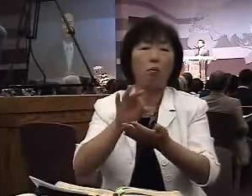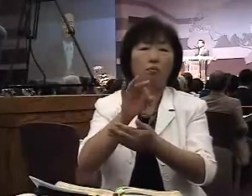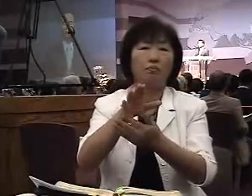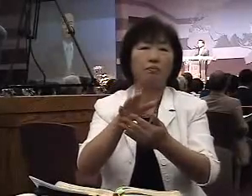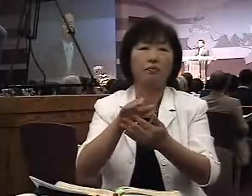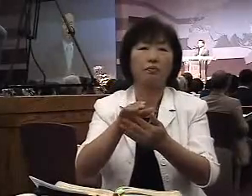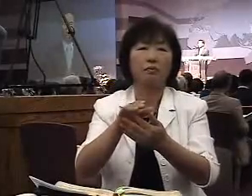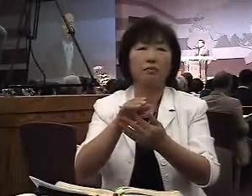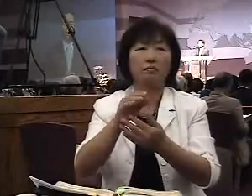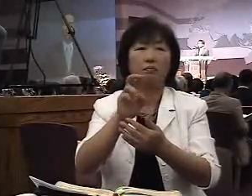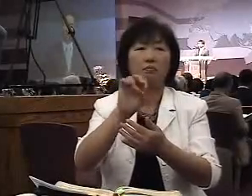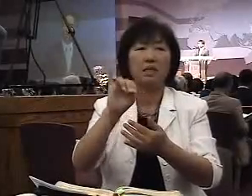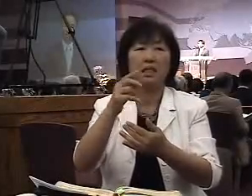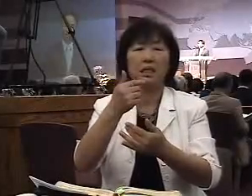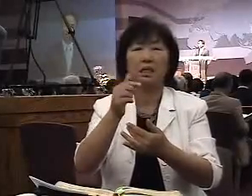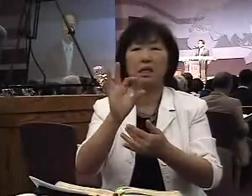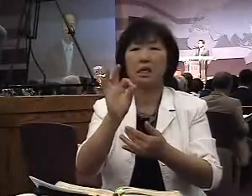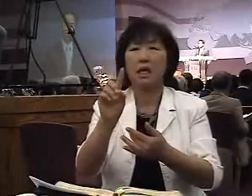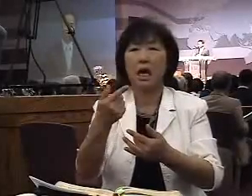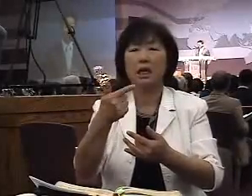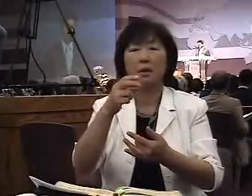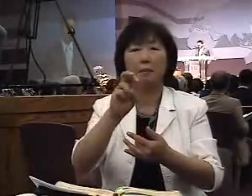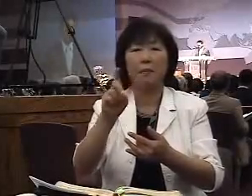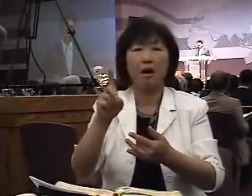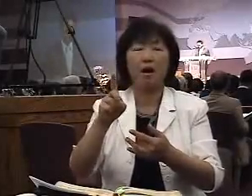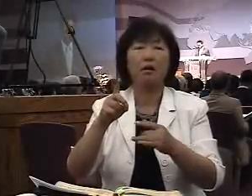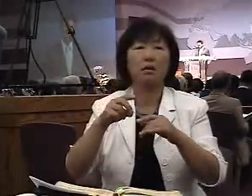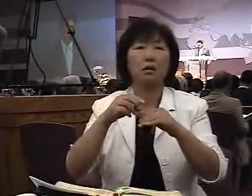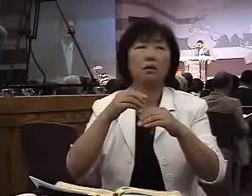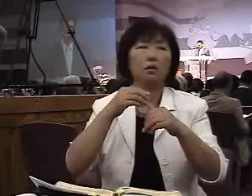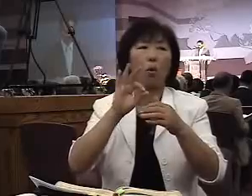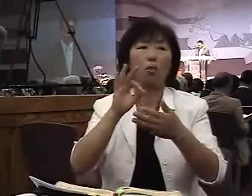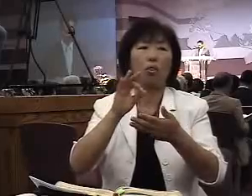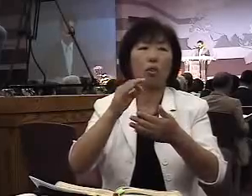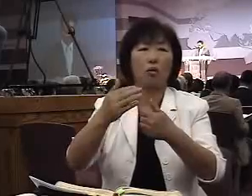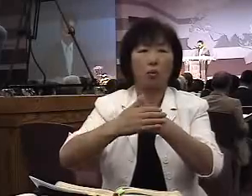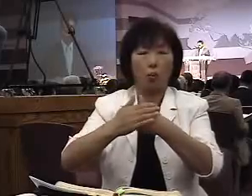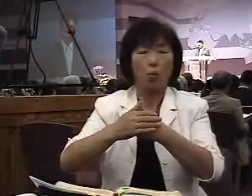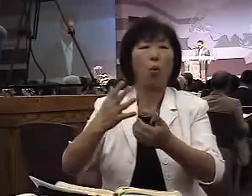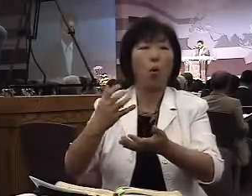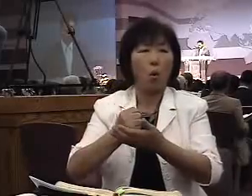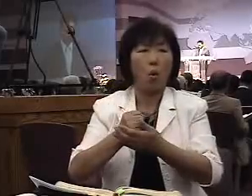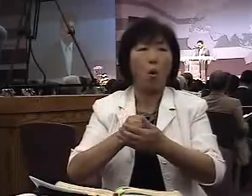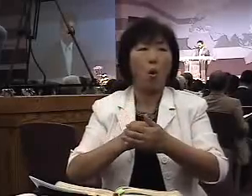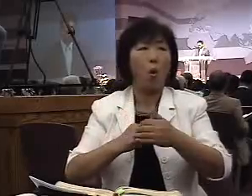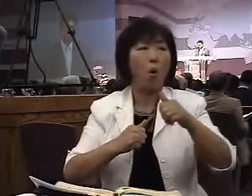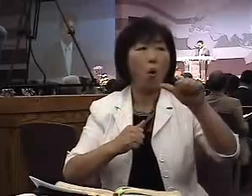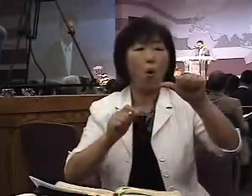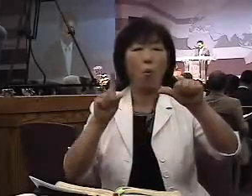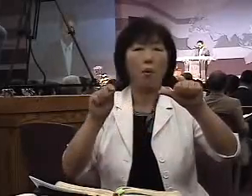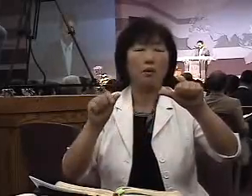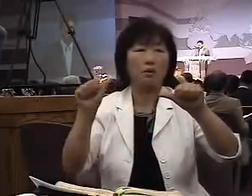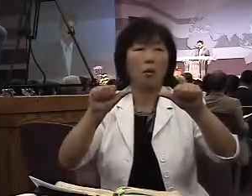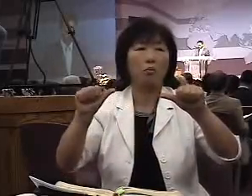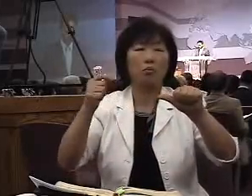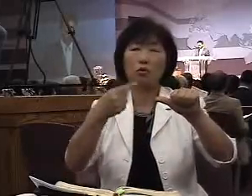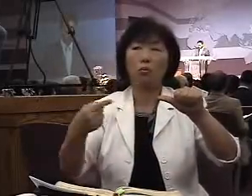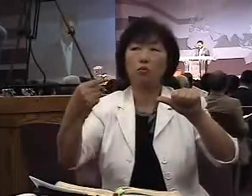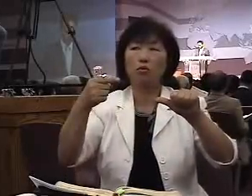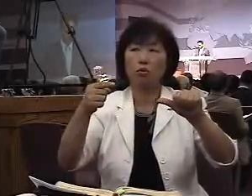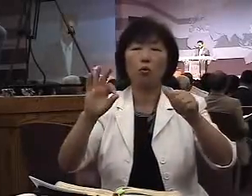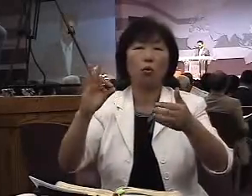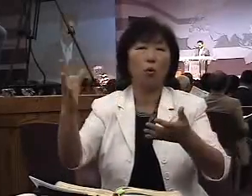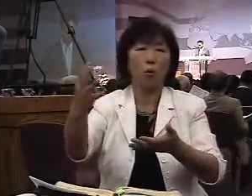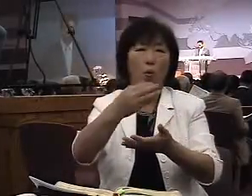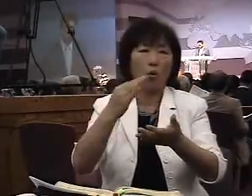있는 선교단체를 지금 교섭하고 있습니다. 그래서 여러분들의 정성을 잘 전달하도록 그렇게 하겠습니다.